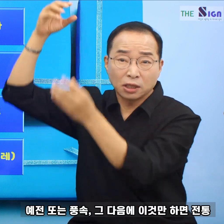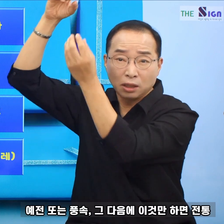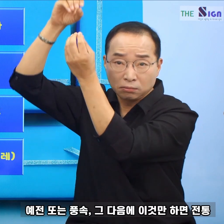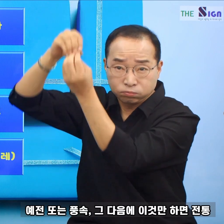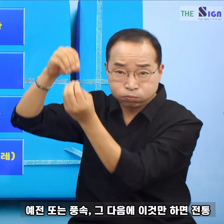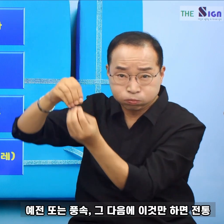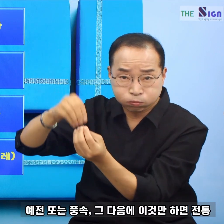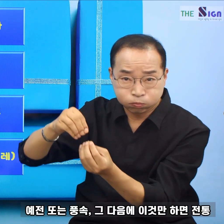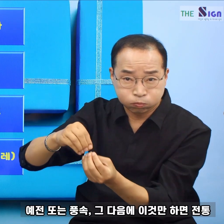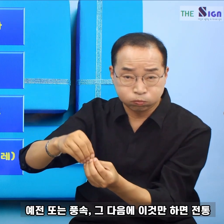예전